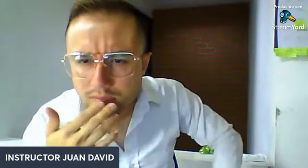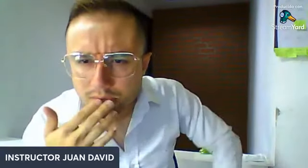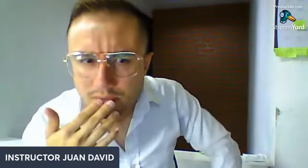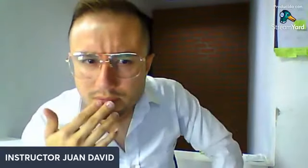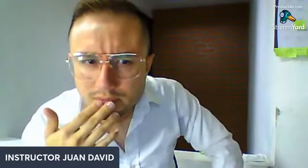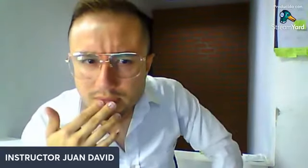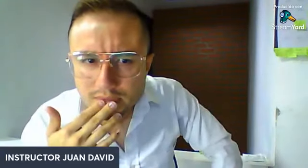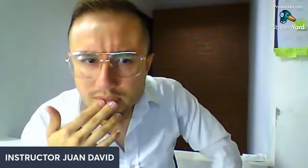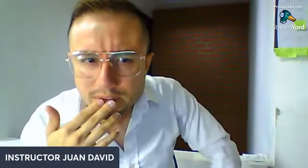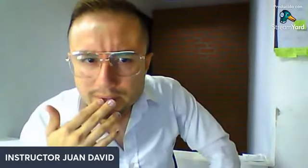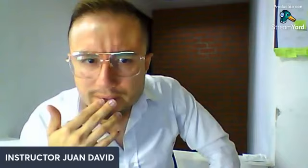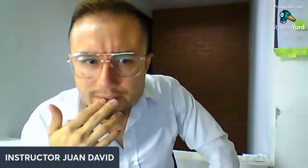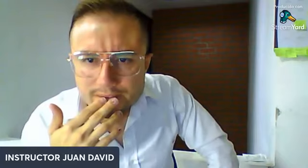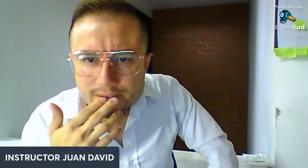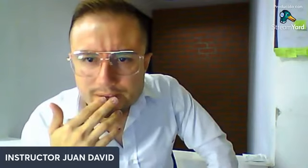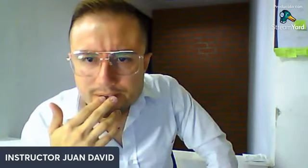Un momentico, leo el comentario de Iván.